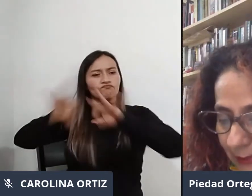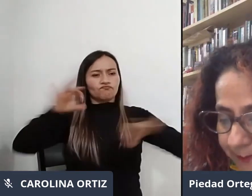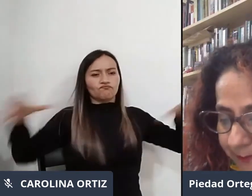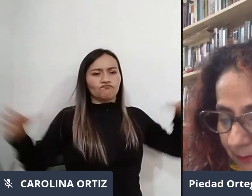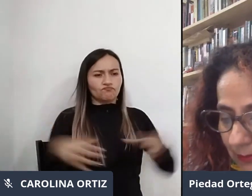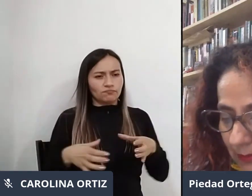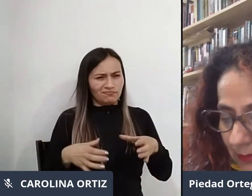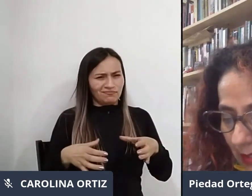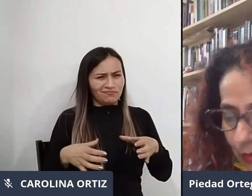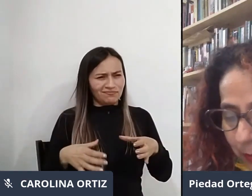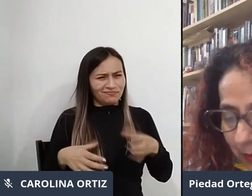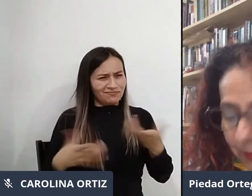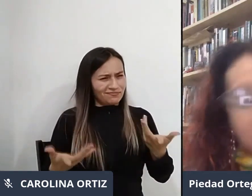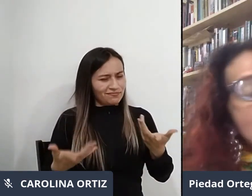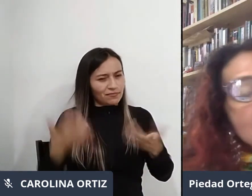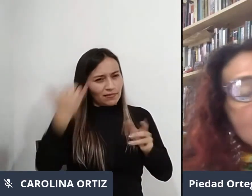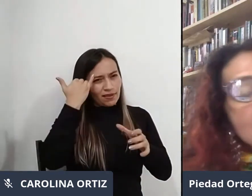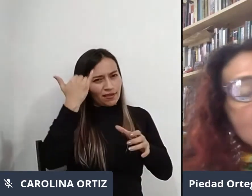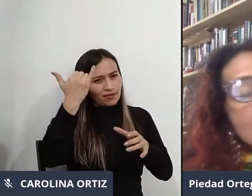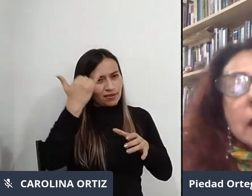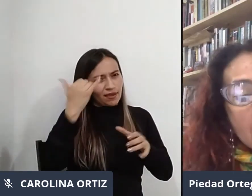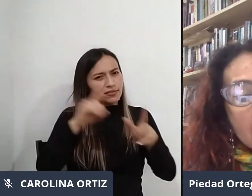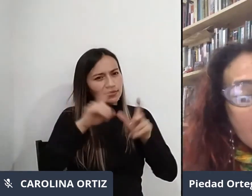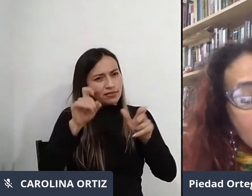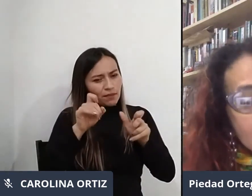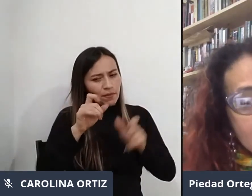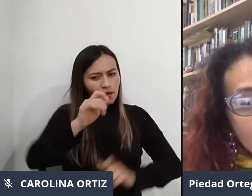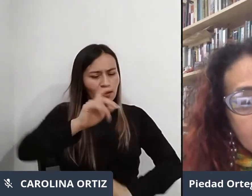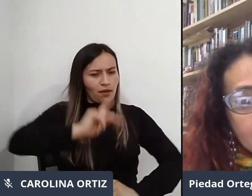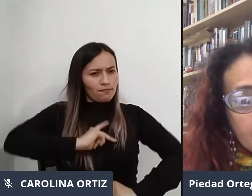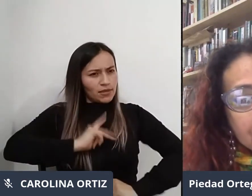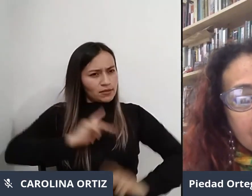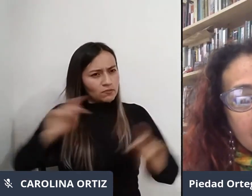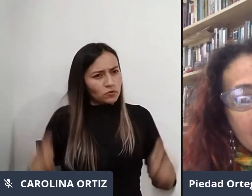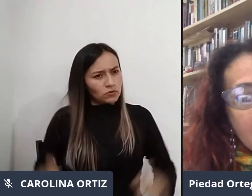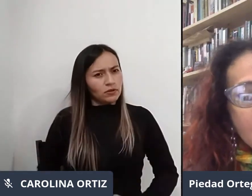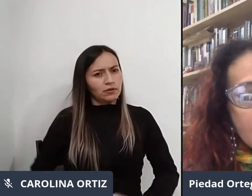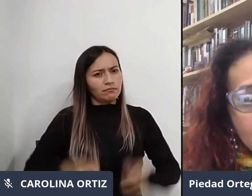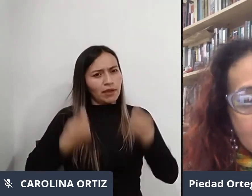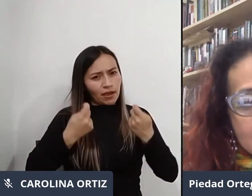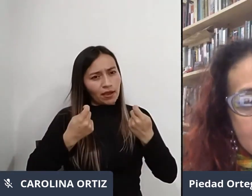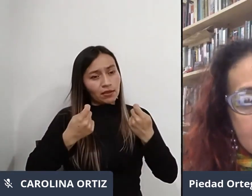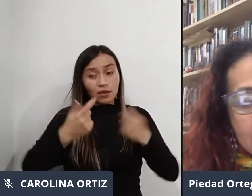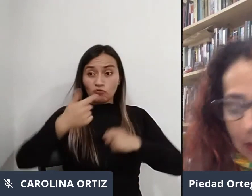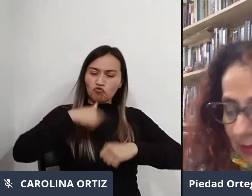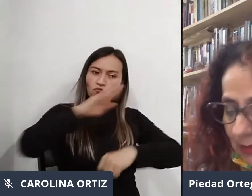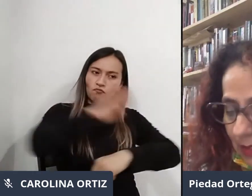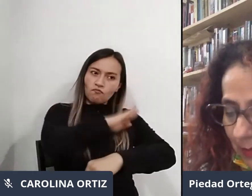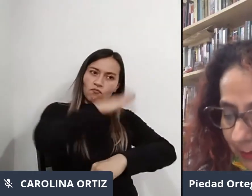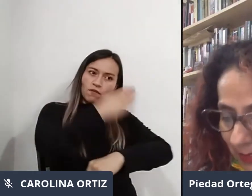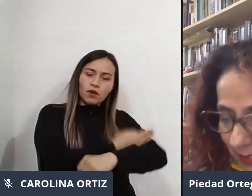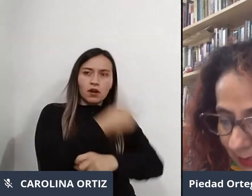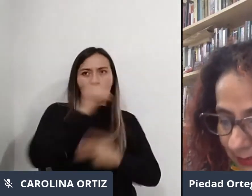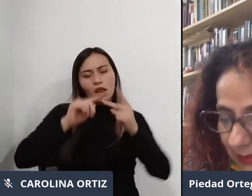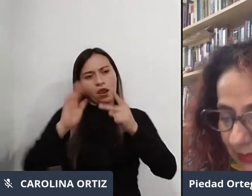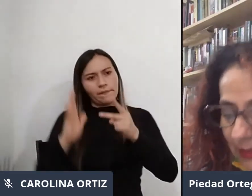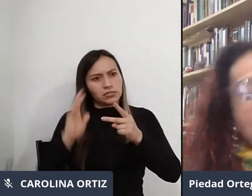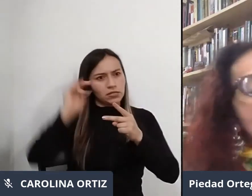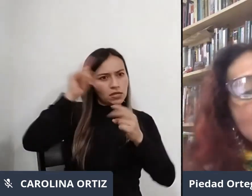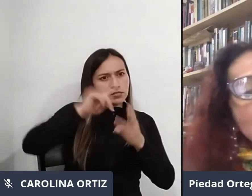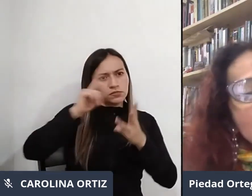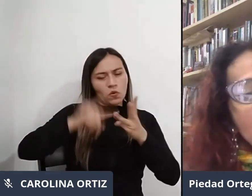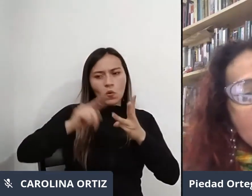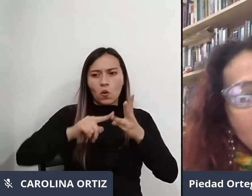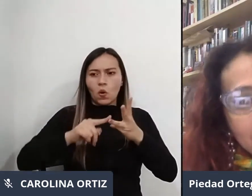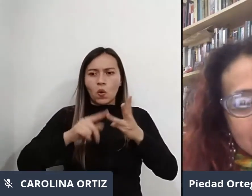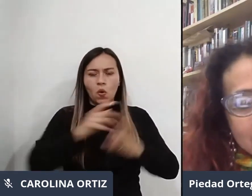idea de la supervivencia, del más apto, del más fuerte, del más valiente,